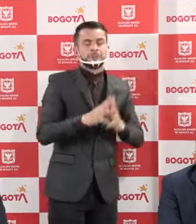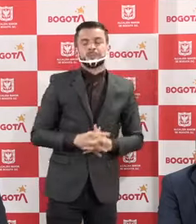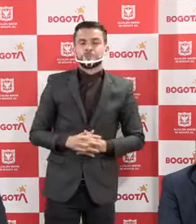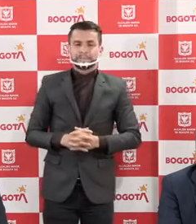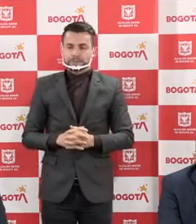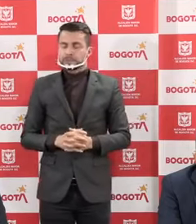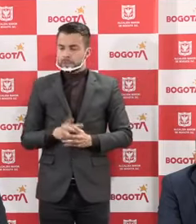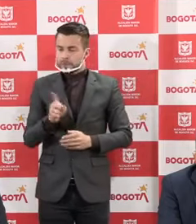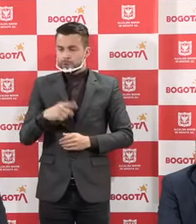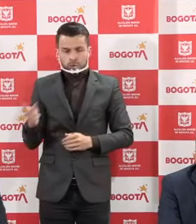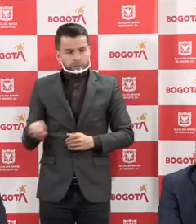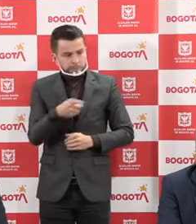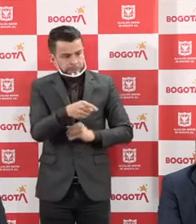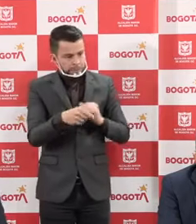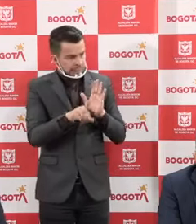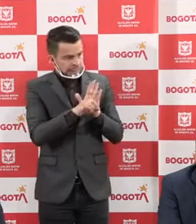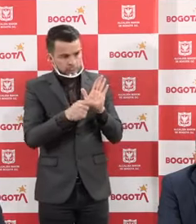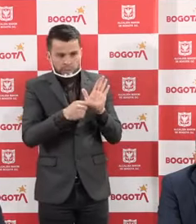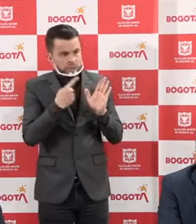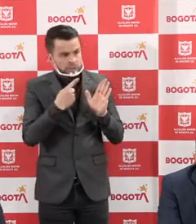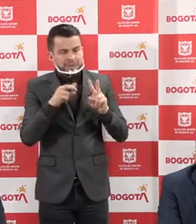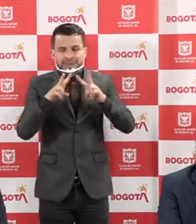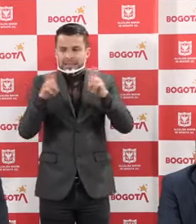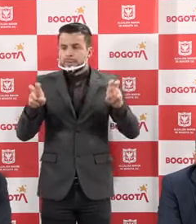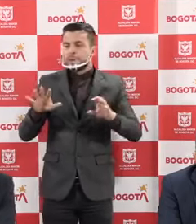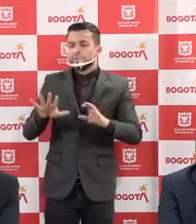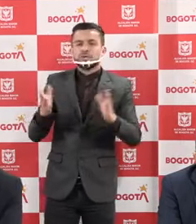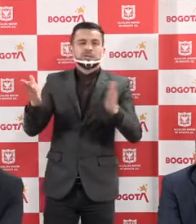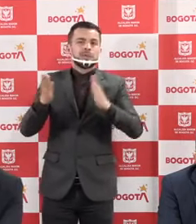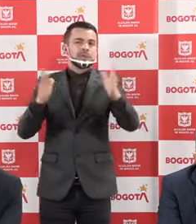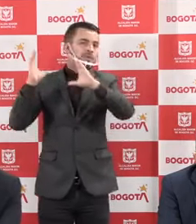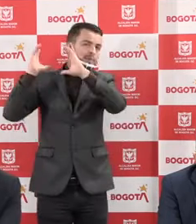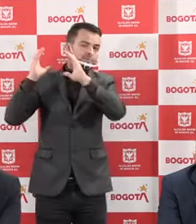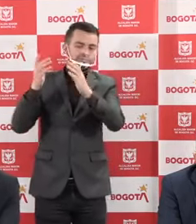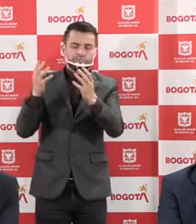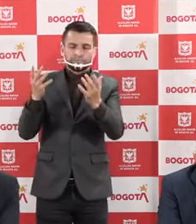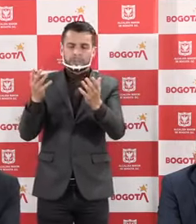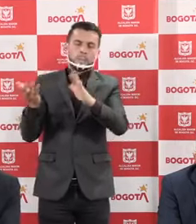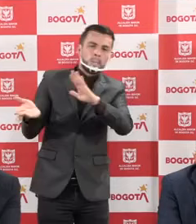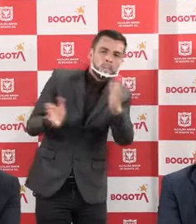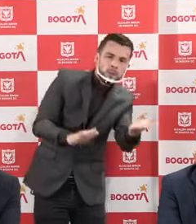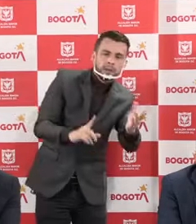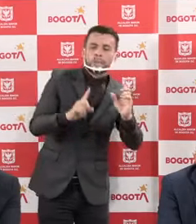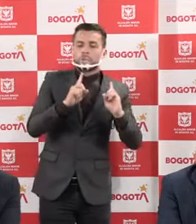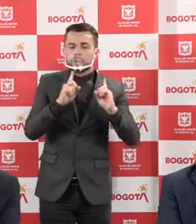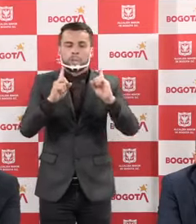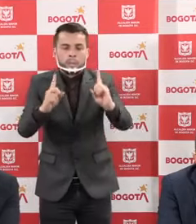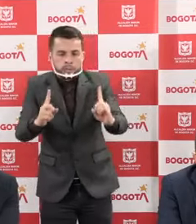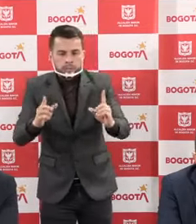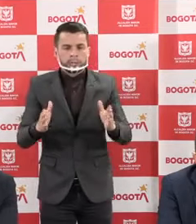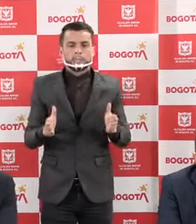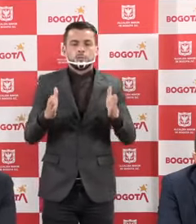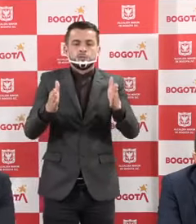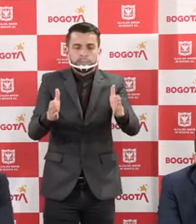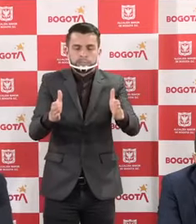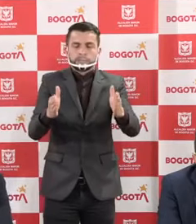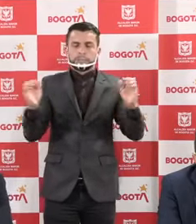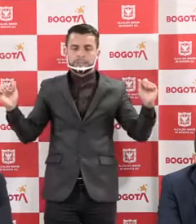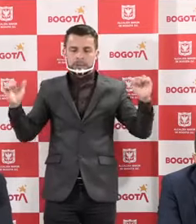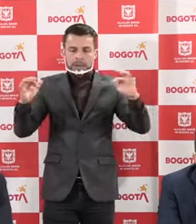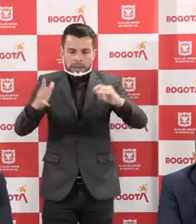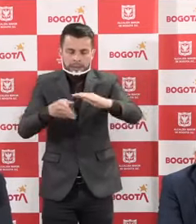de las restricciones en cuanto a horarios si va a haber restricción sobre el aforo y sobre la cantidad de personas que pueden